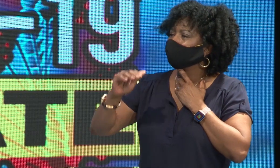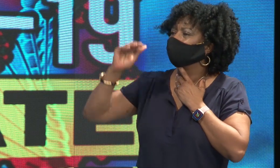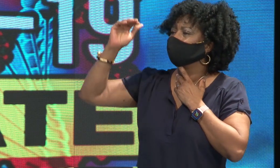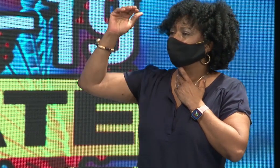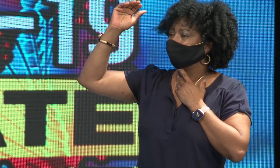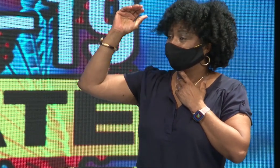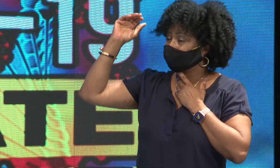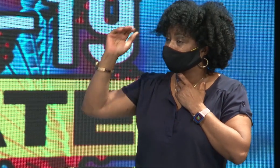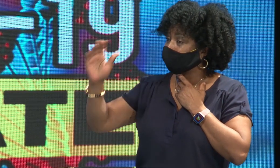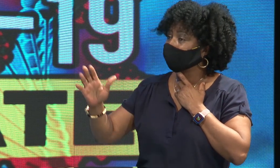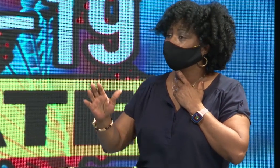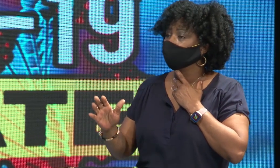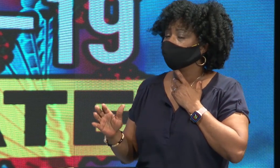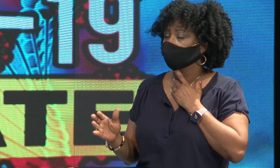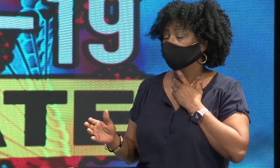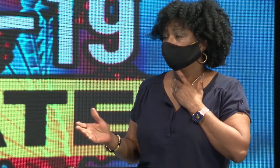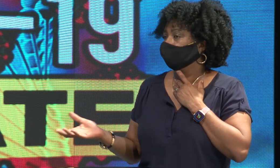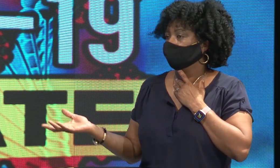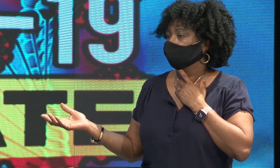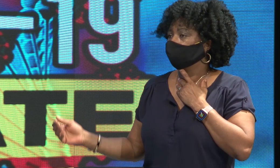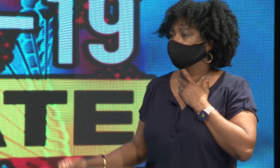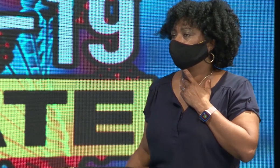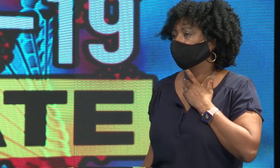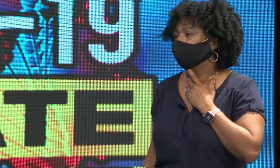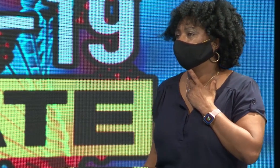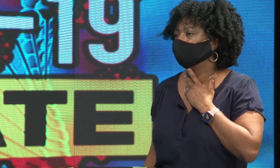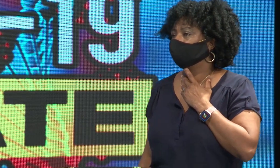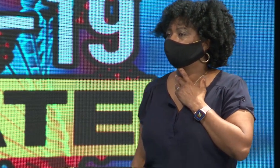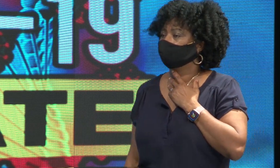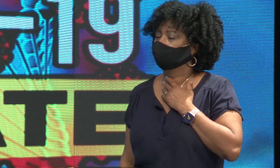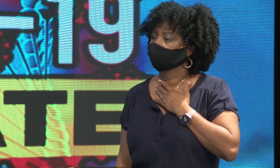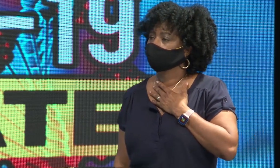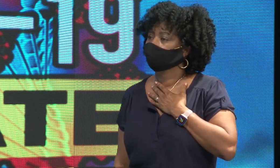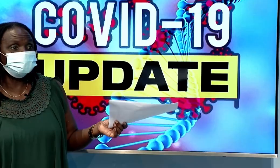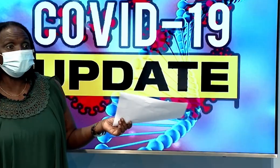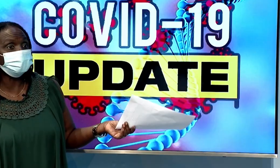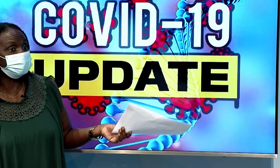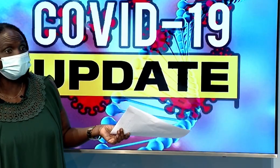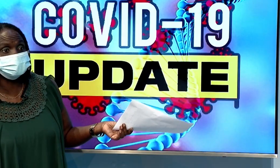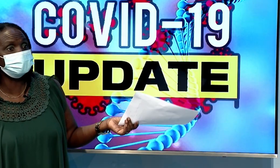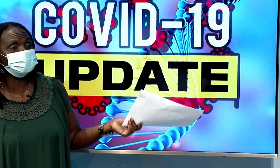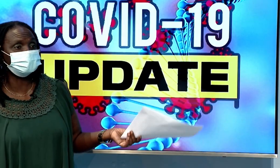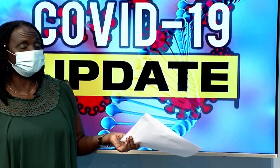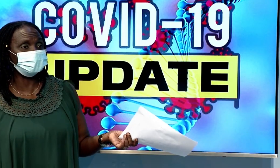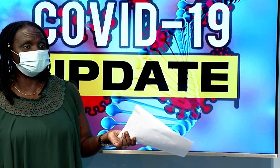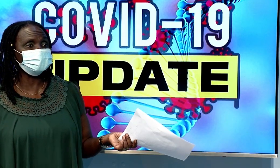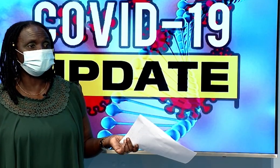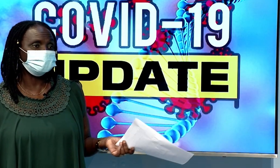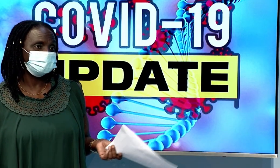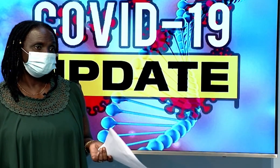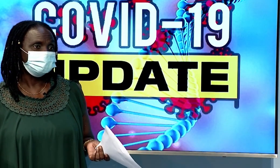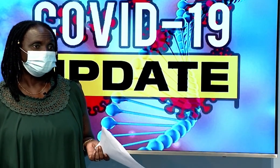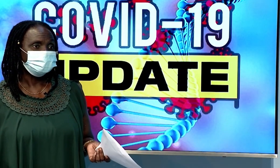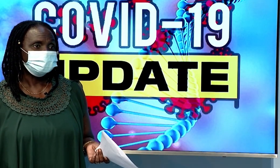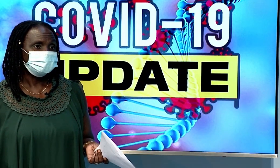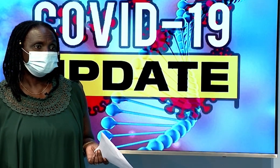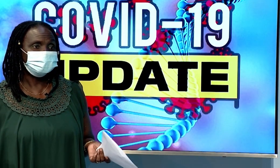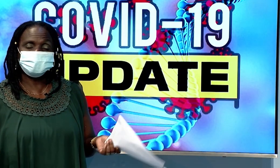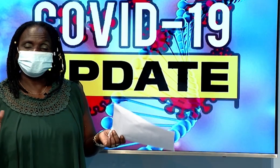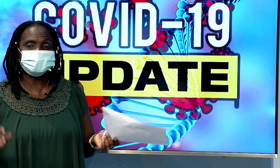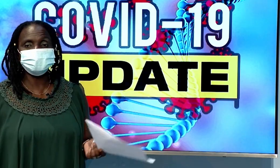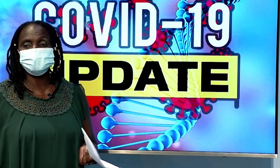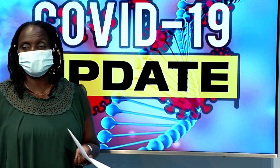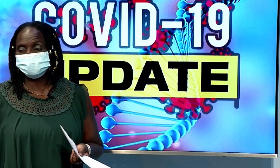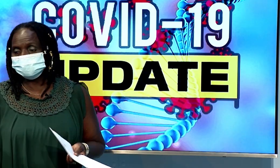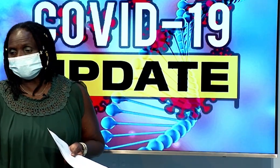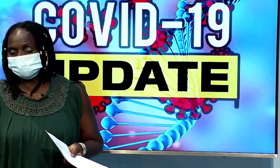de aantallen gaan stijgen, kunnen we ze niet opvangen. En een virus discrimineert niet, hè? Het maakt niet uit.